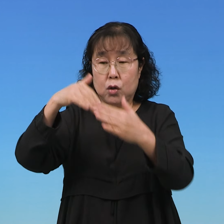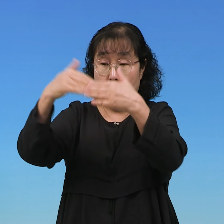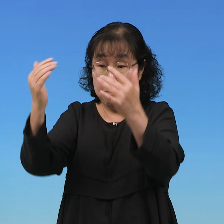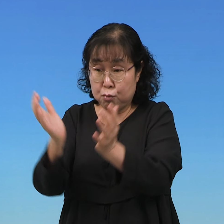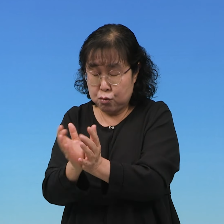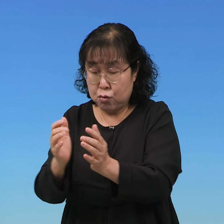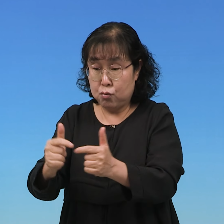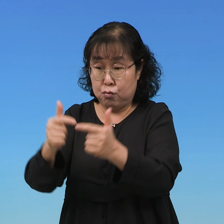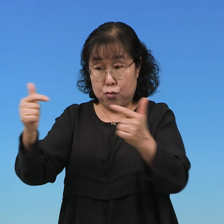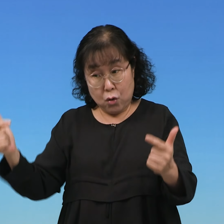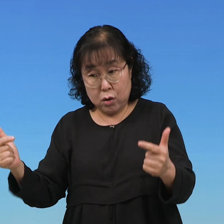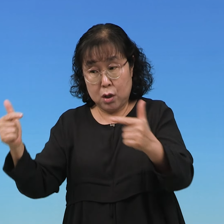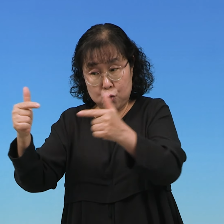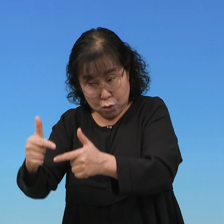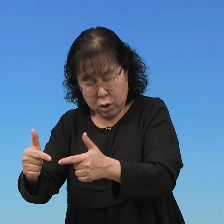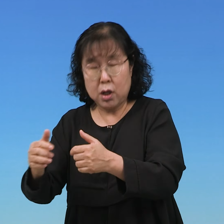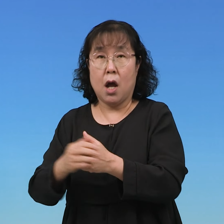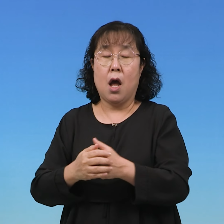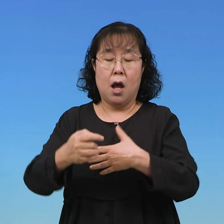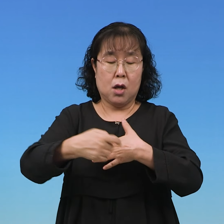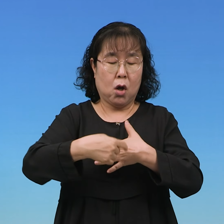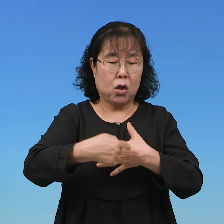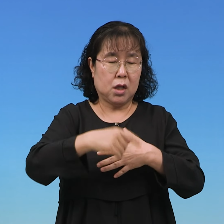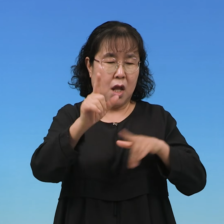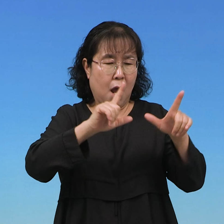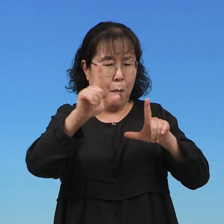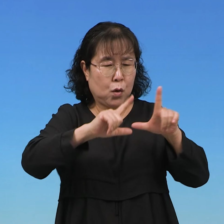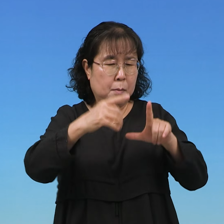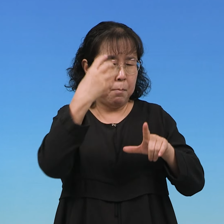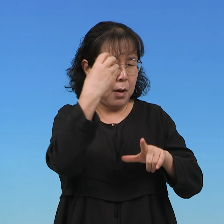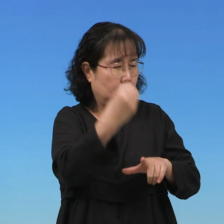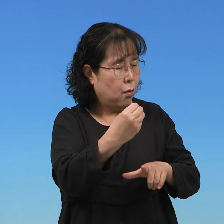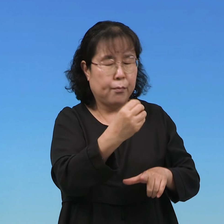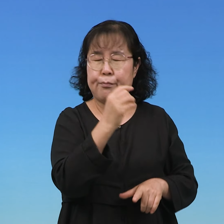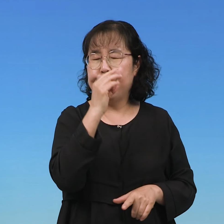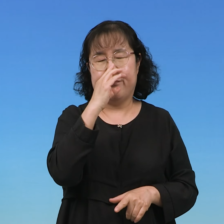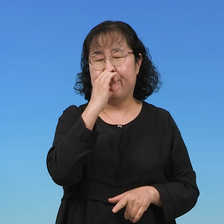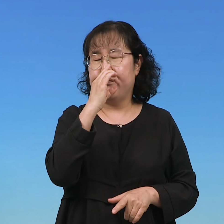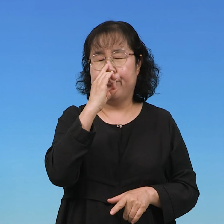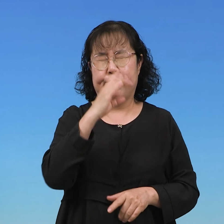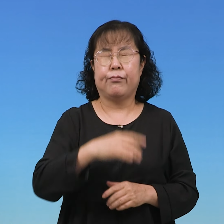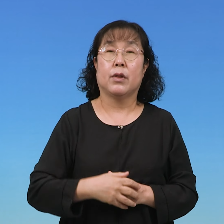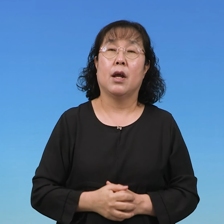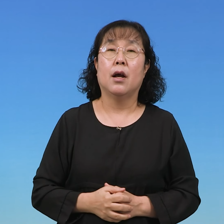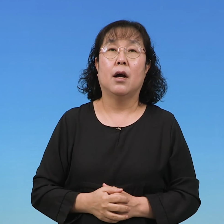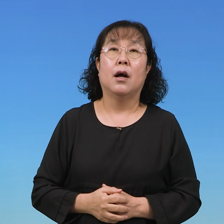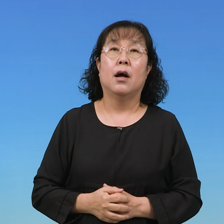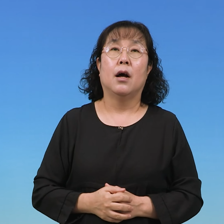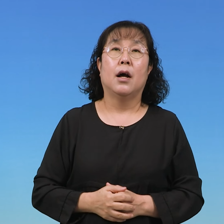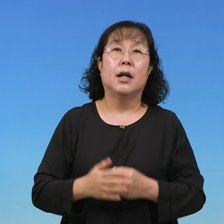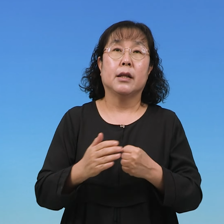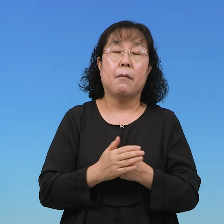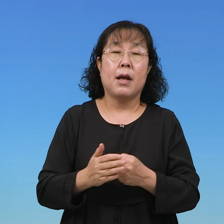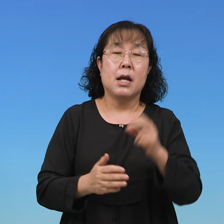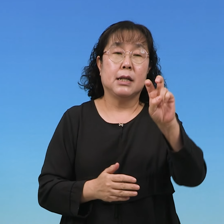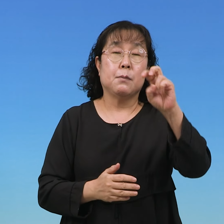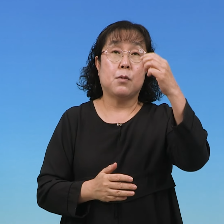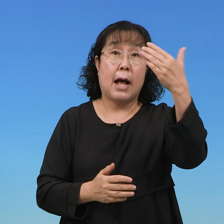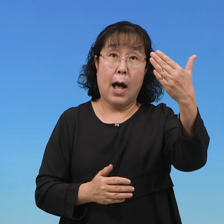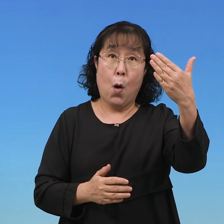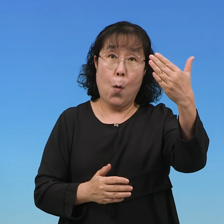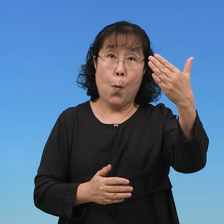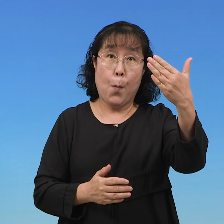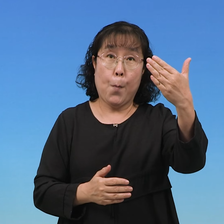드러나는 규모만 보고 겉으로 드러나는 현상에만 집중하는 목회. 제가 29 목사님들한테